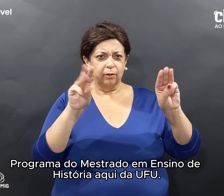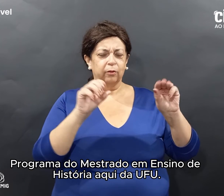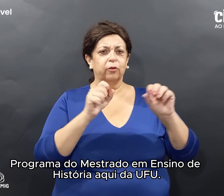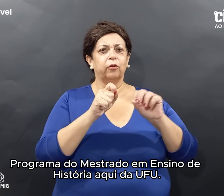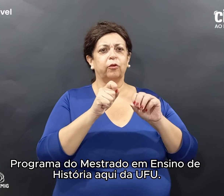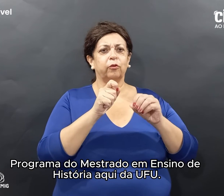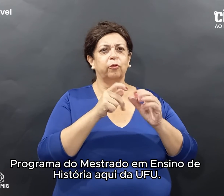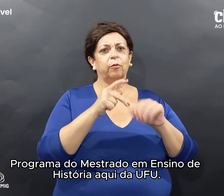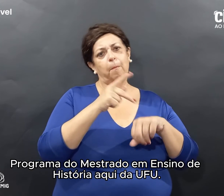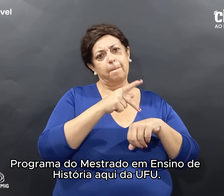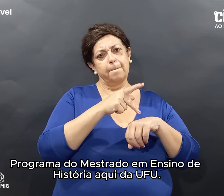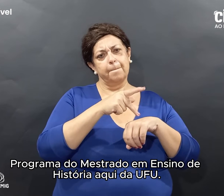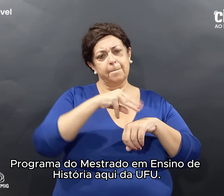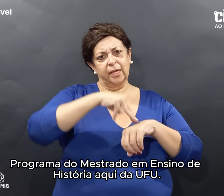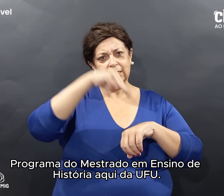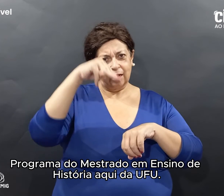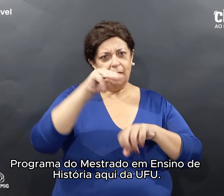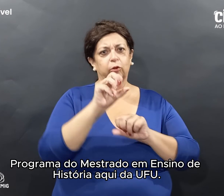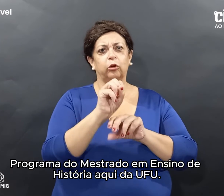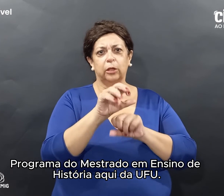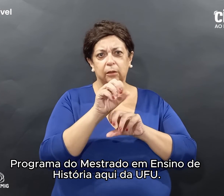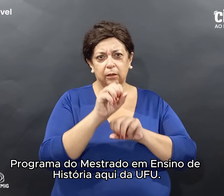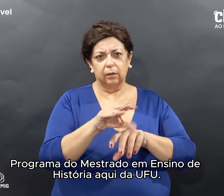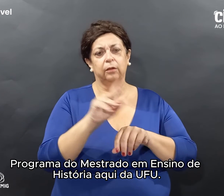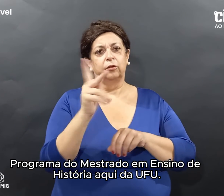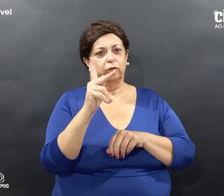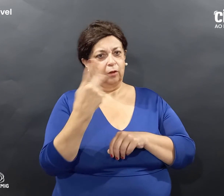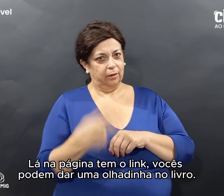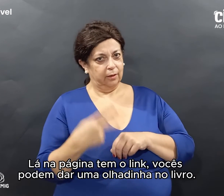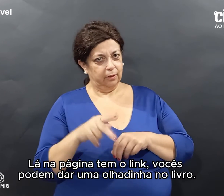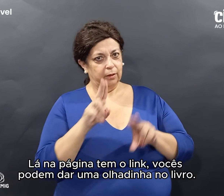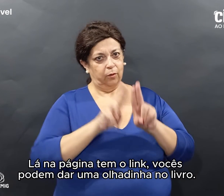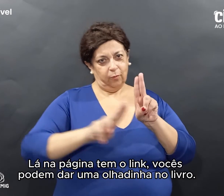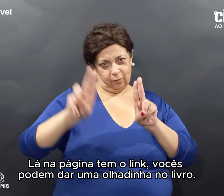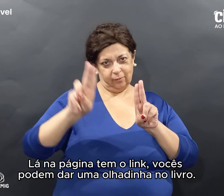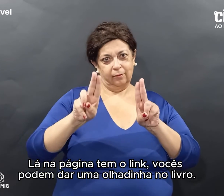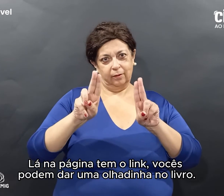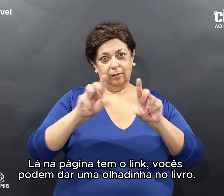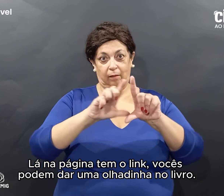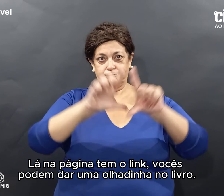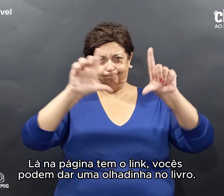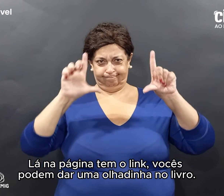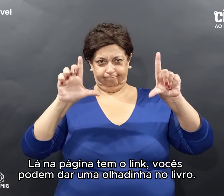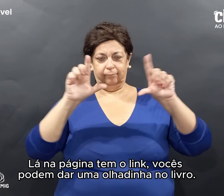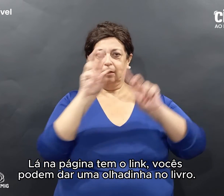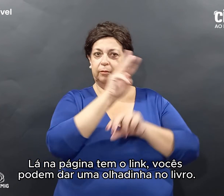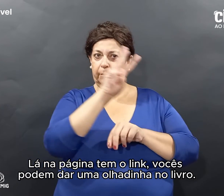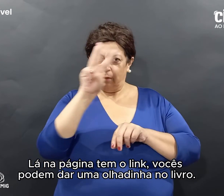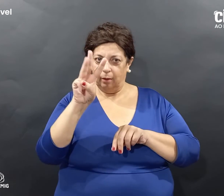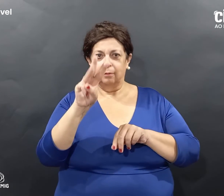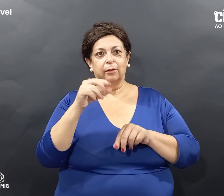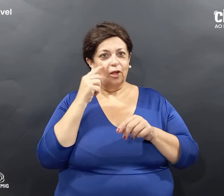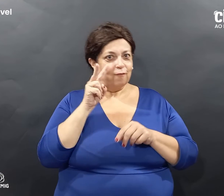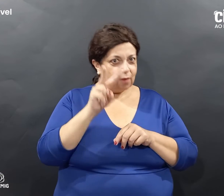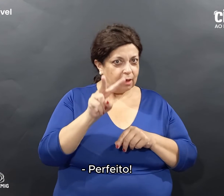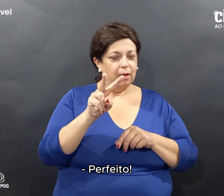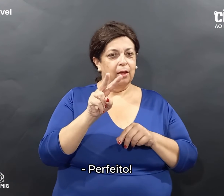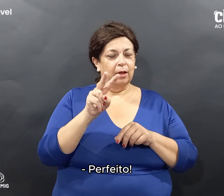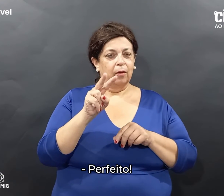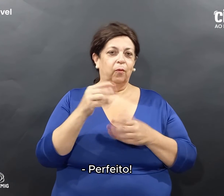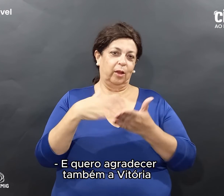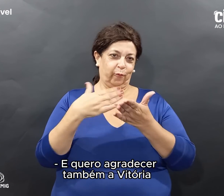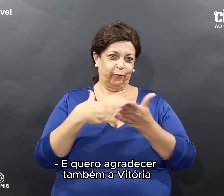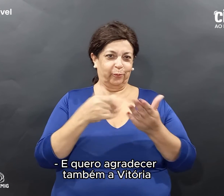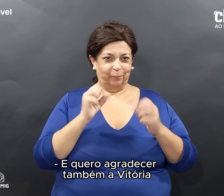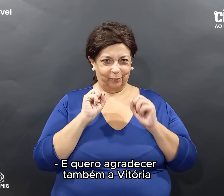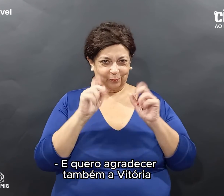Programa do Mestrado em Ensino de História, aqui da UFO. Lá na página tem o link, vocês podem dar uma olhadinha no livro.